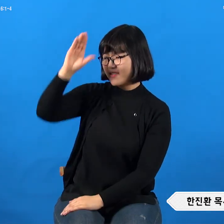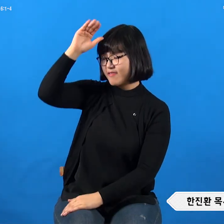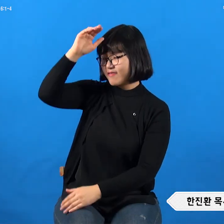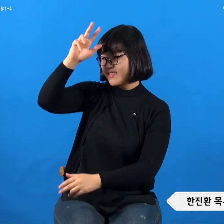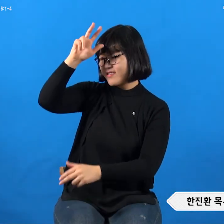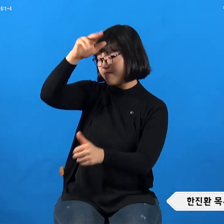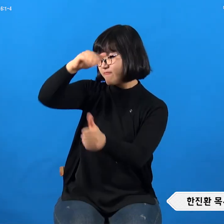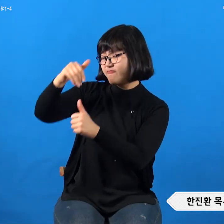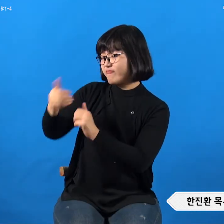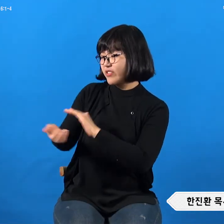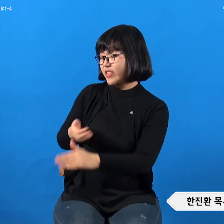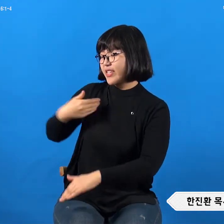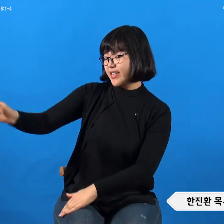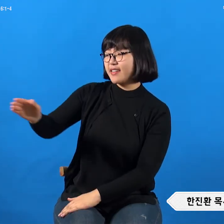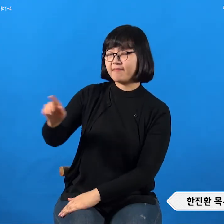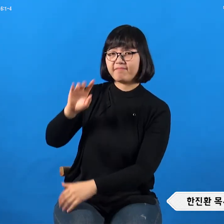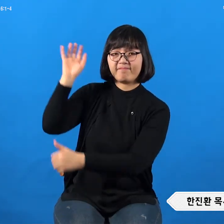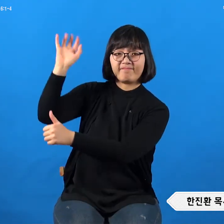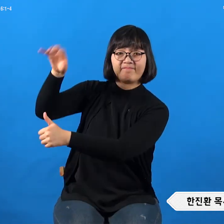막 위협을 해댑니다.